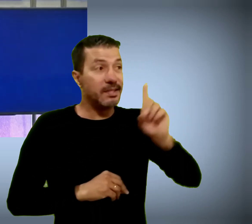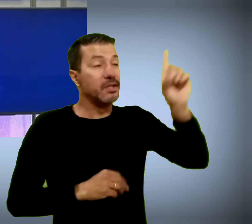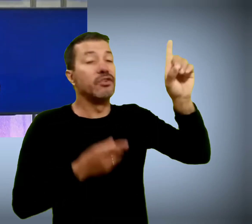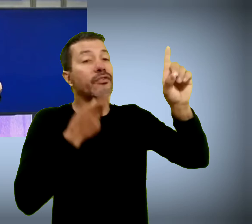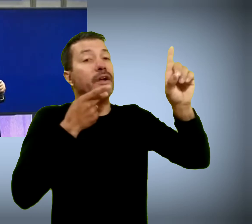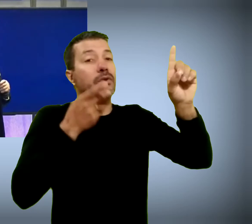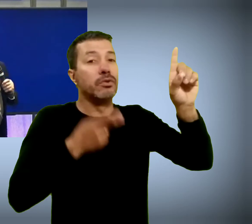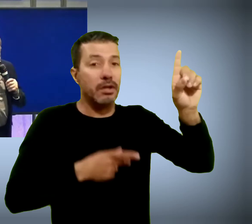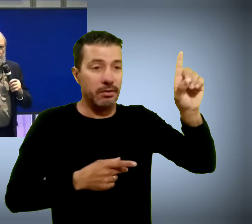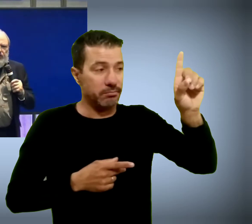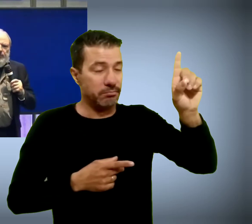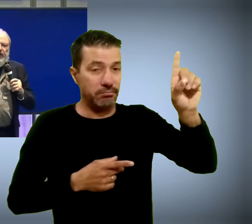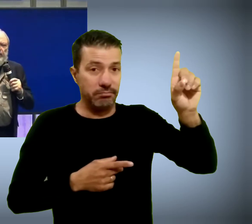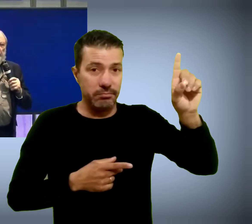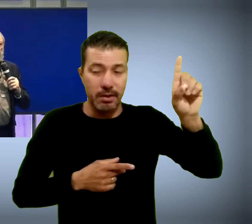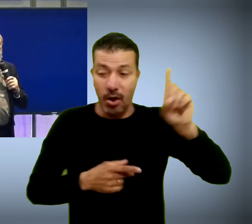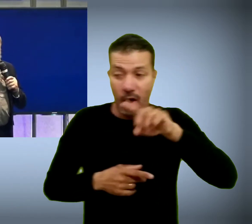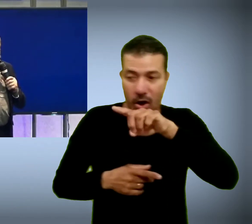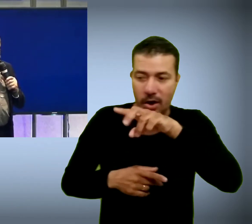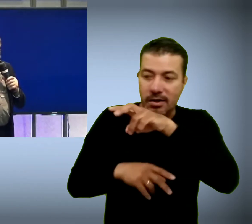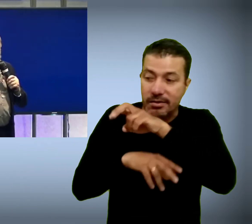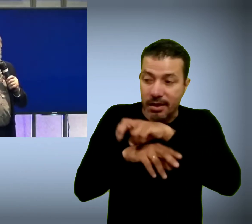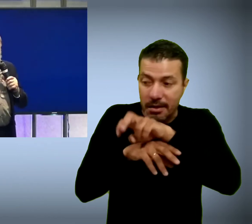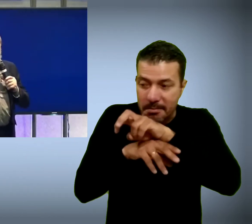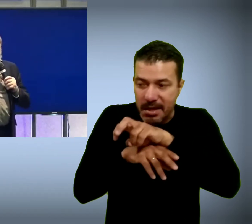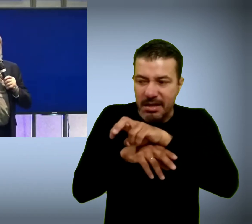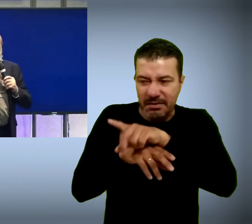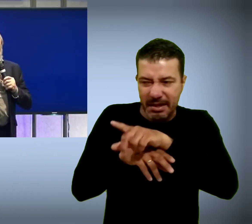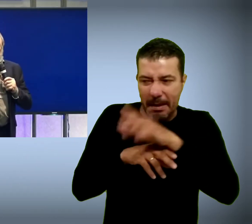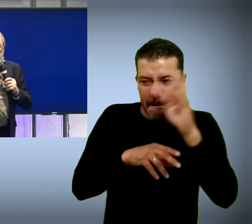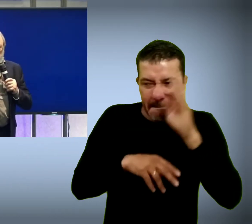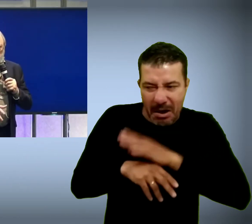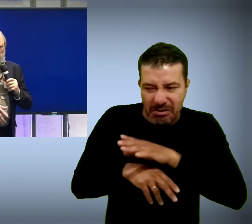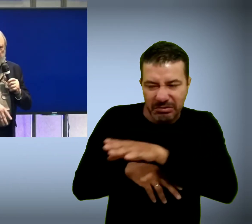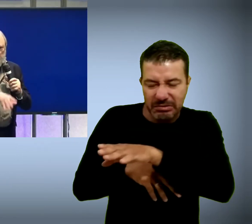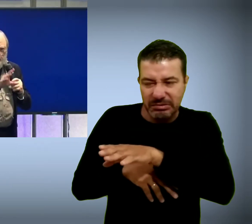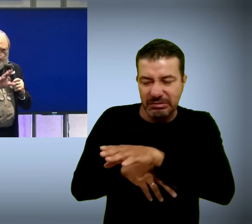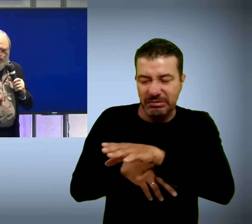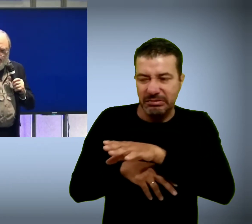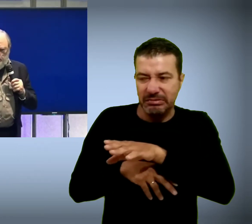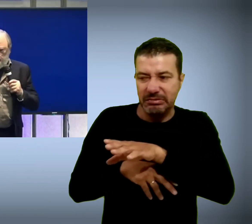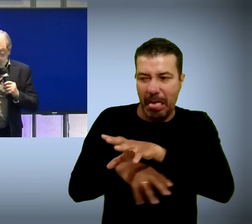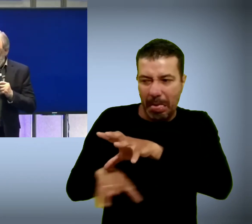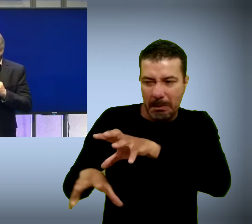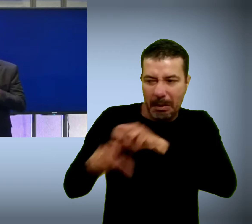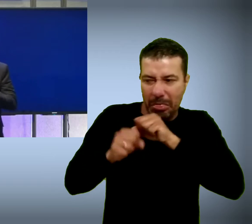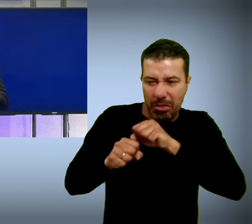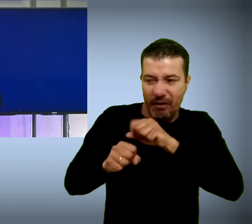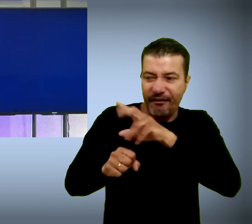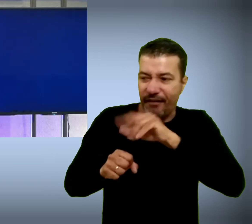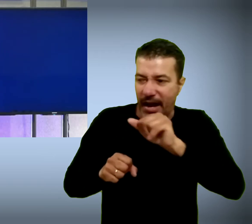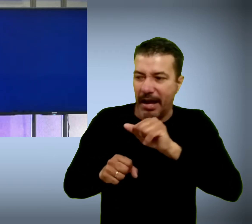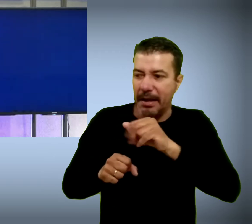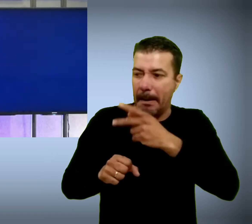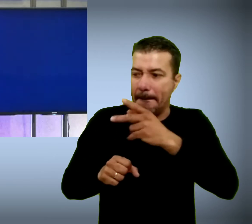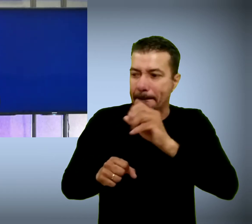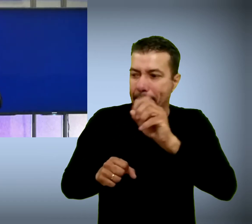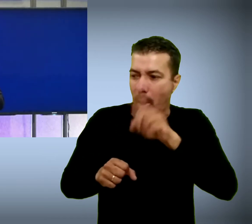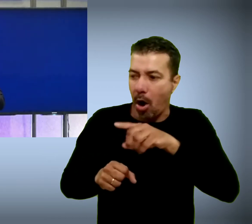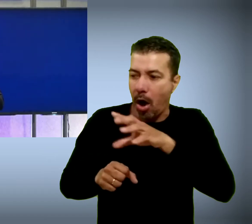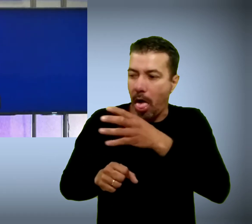assim, serpente, eu vou te dar aqui uma maldição, você agora vai comer pó.